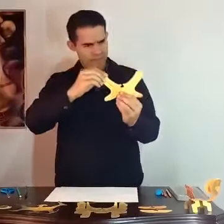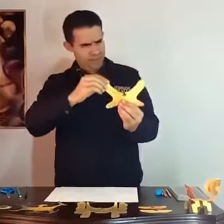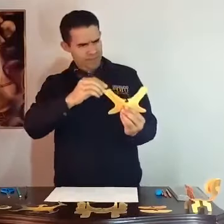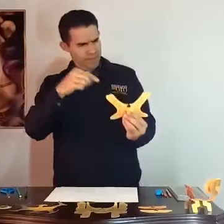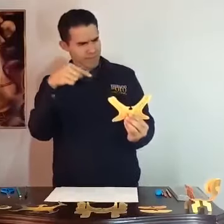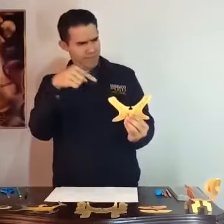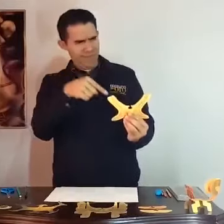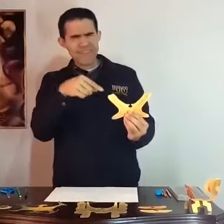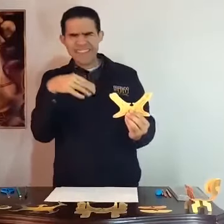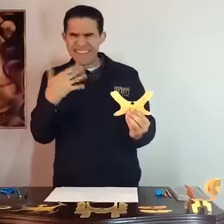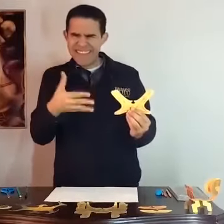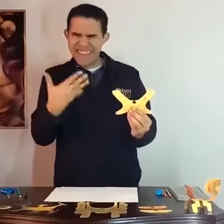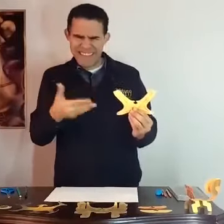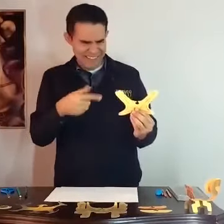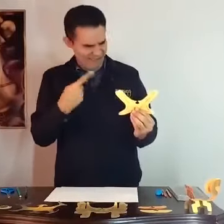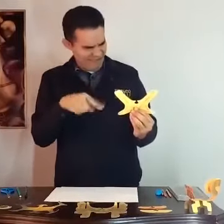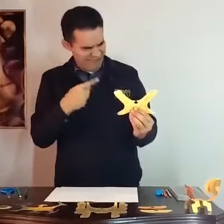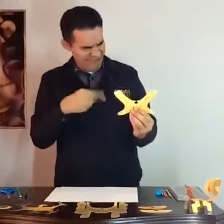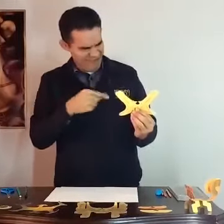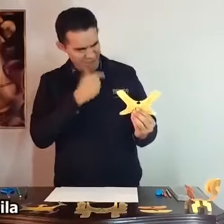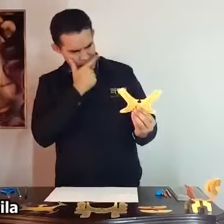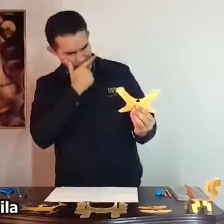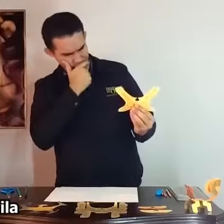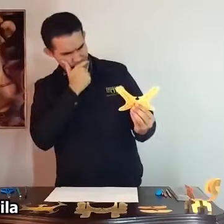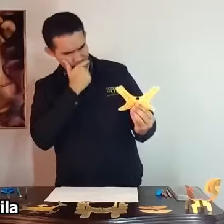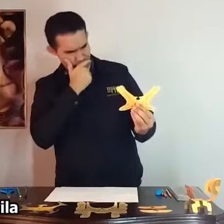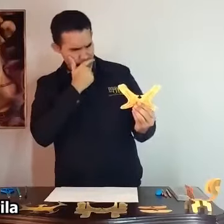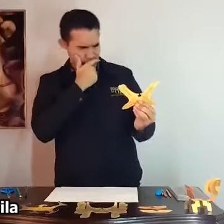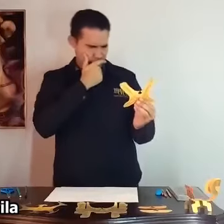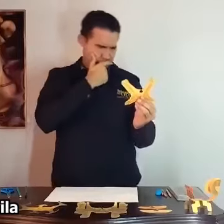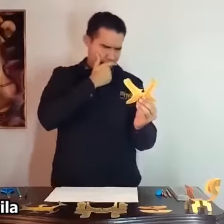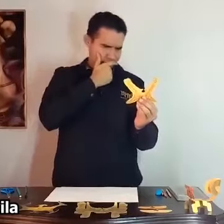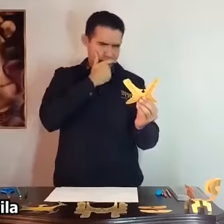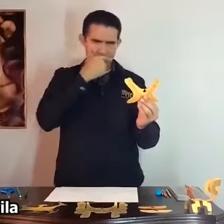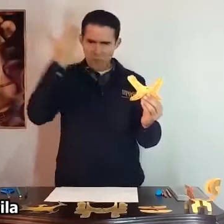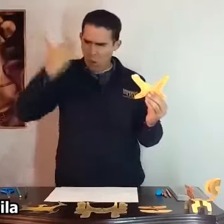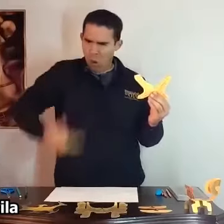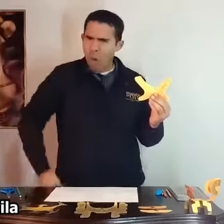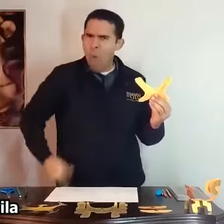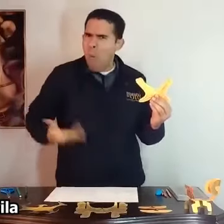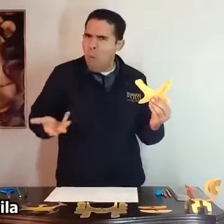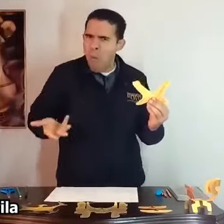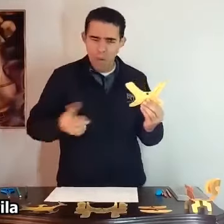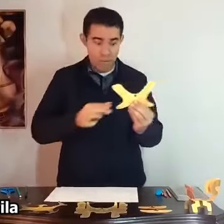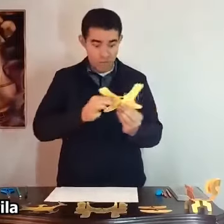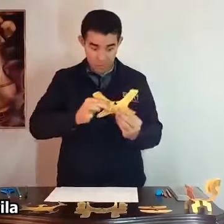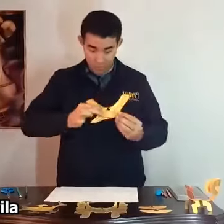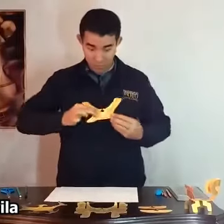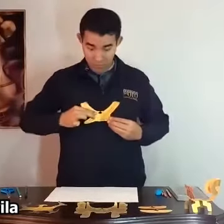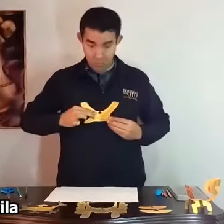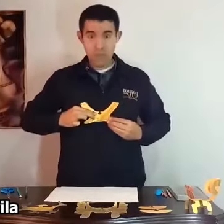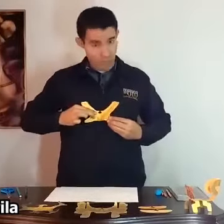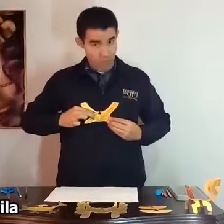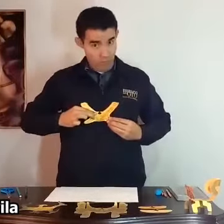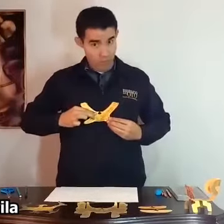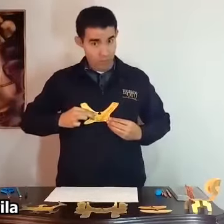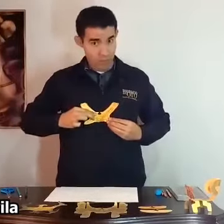Miren, ¿qué representa? ¿En qué parte del cuerpo se la pondrían? ¿En el